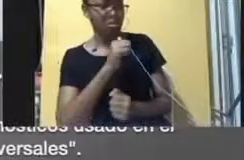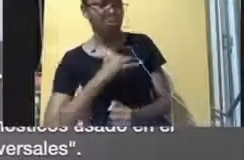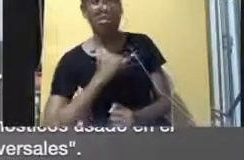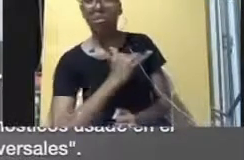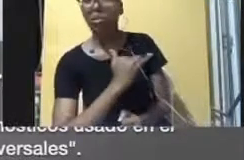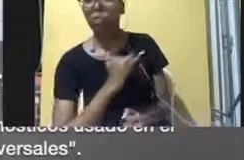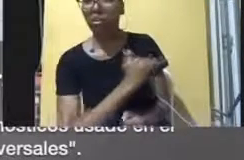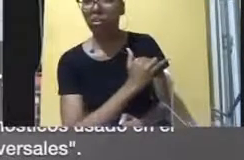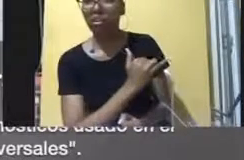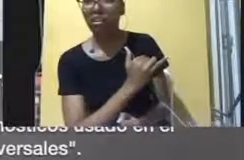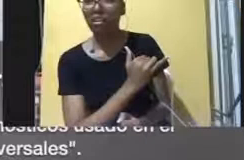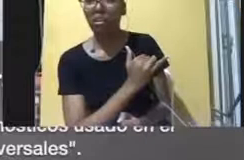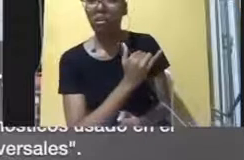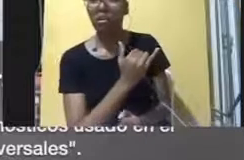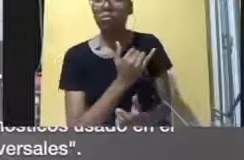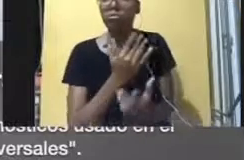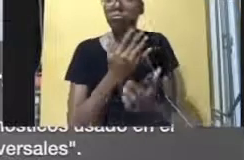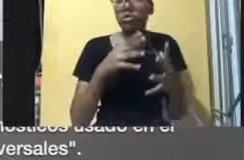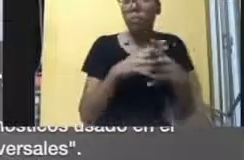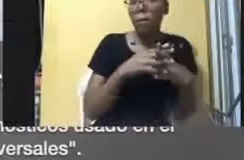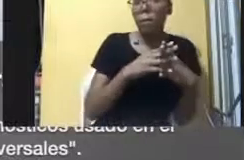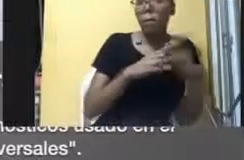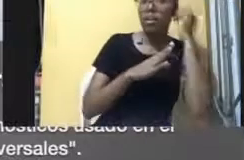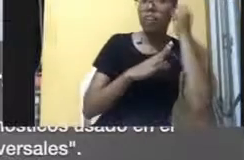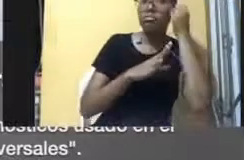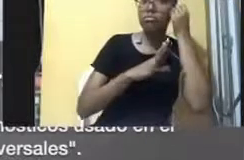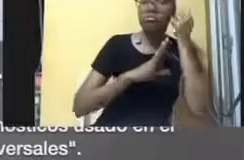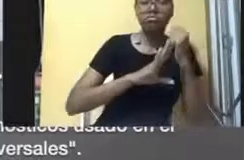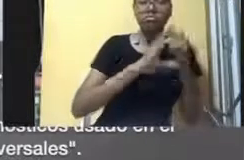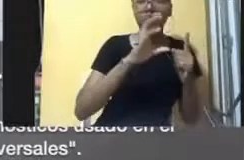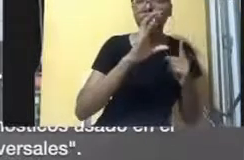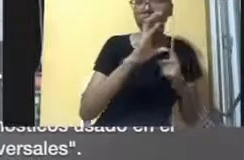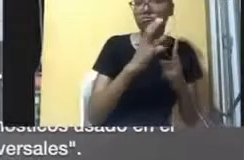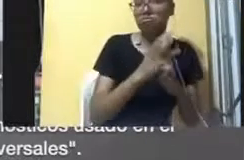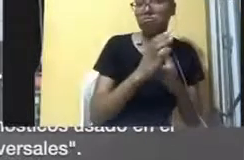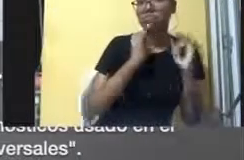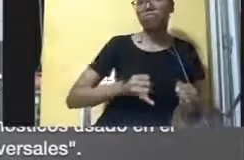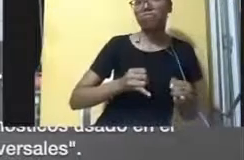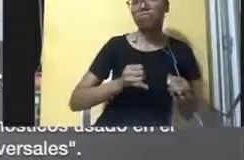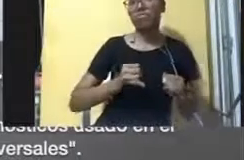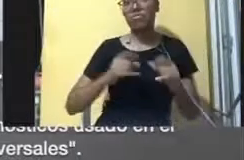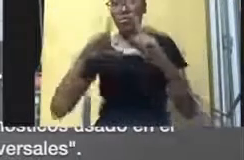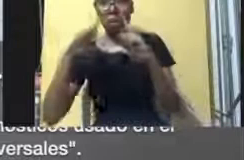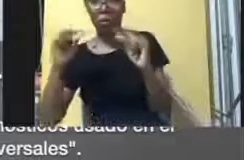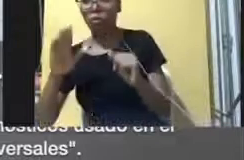la familia es por encima de las necesidades individuales.